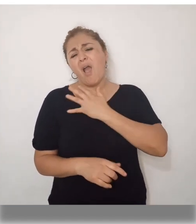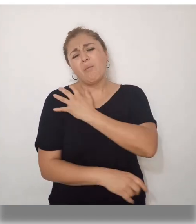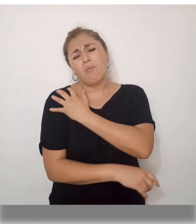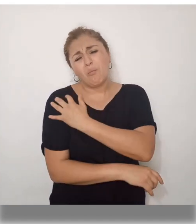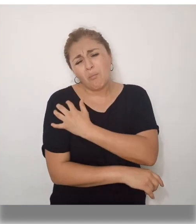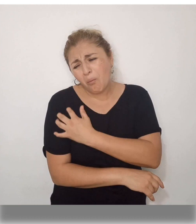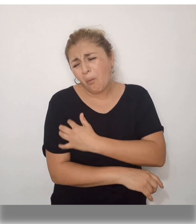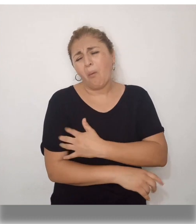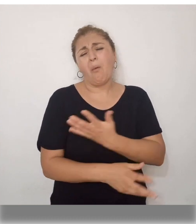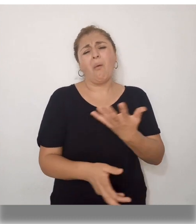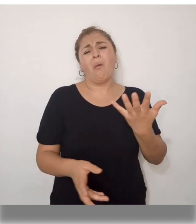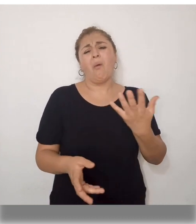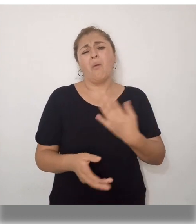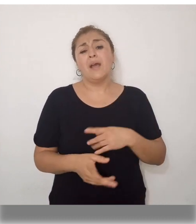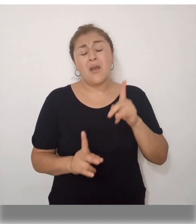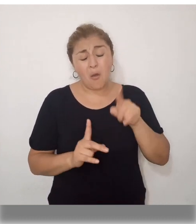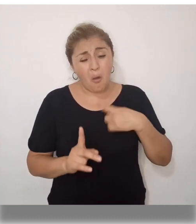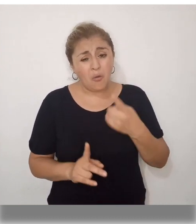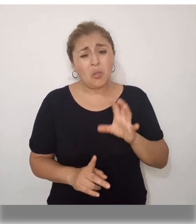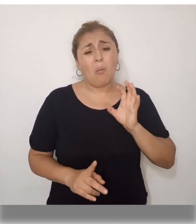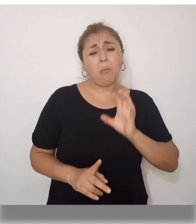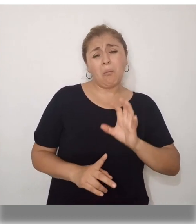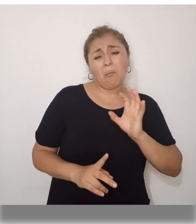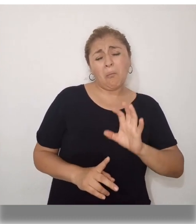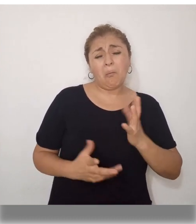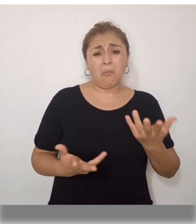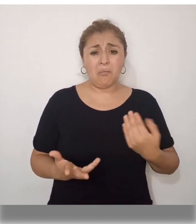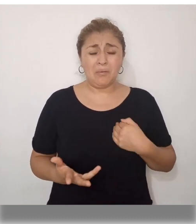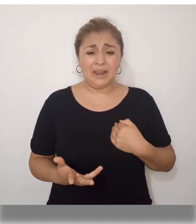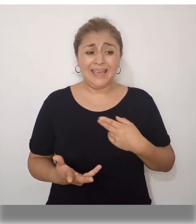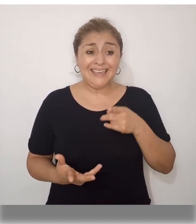que en más de una oportunidad sufrieron